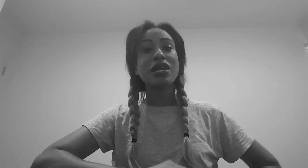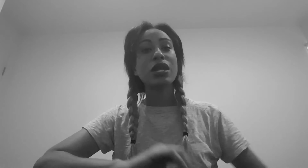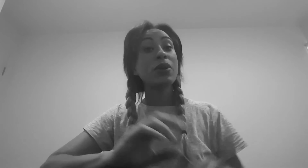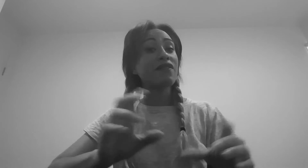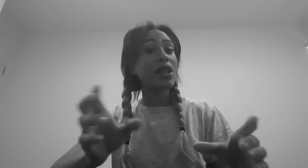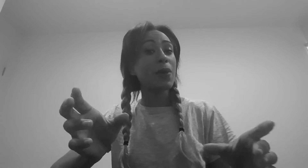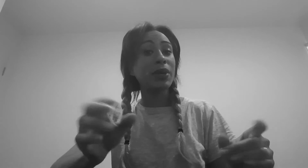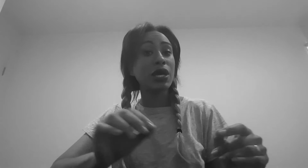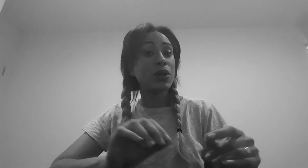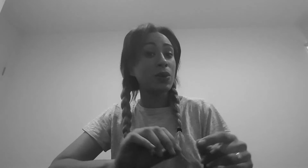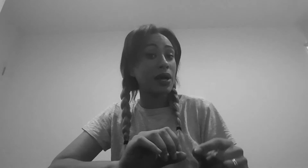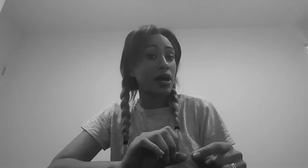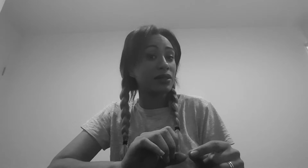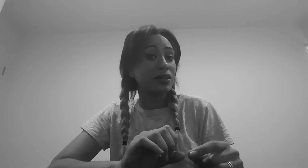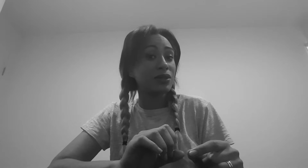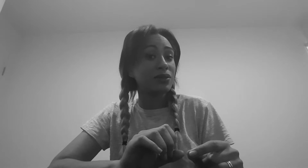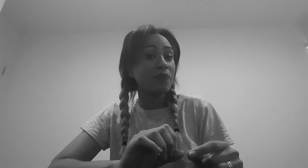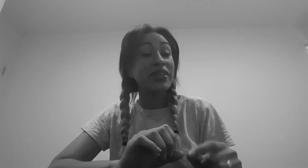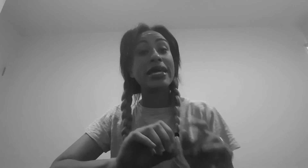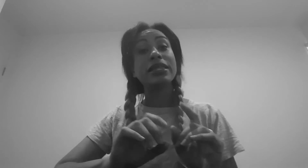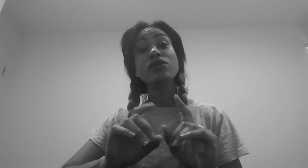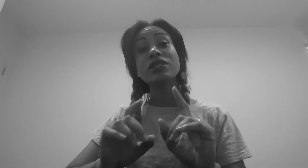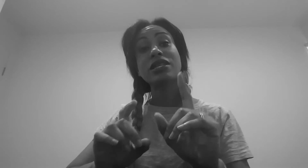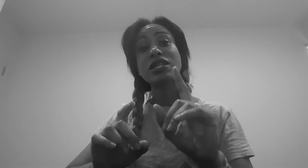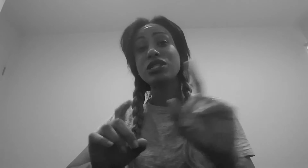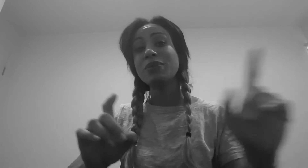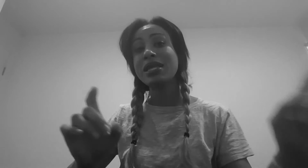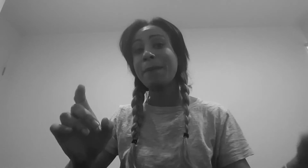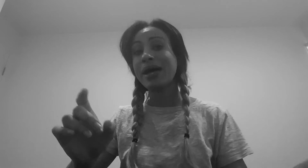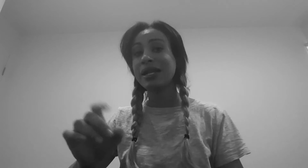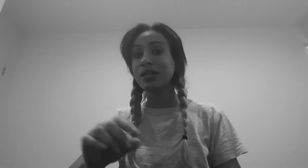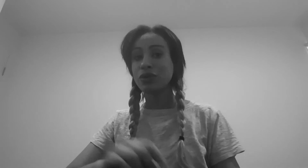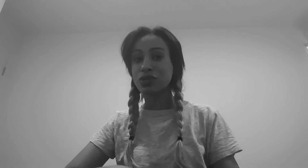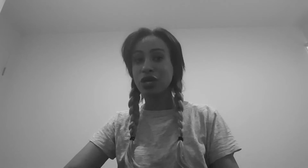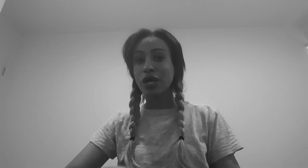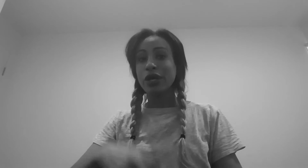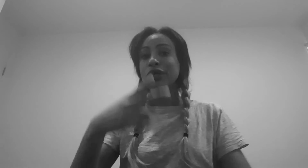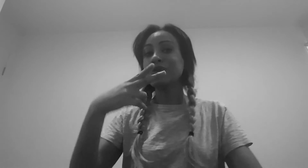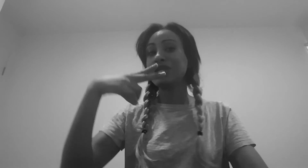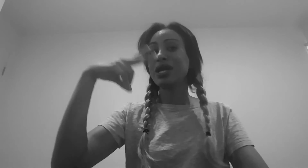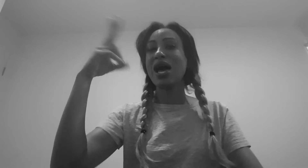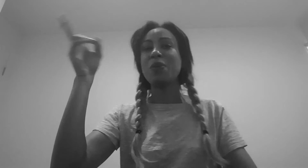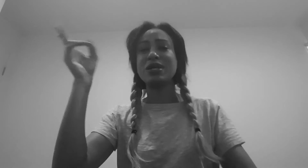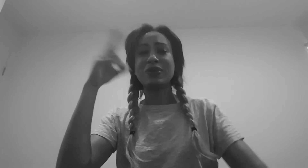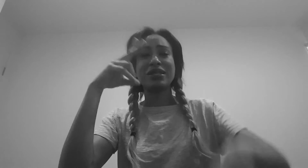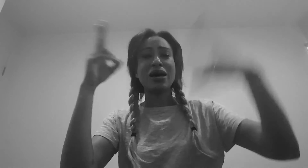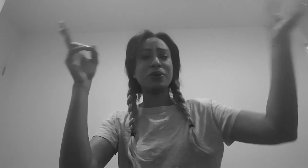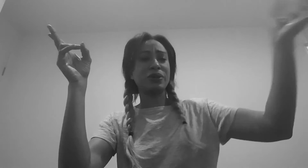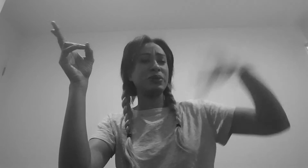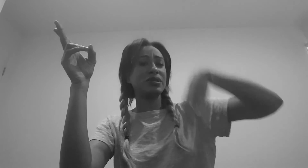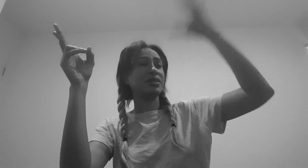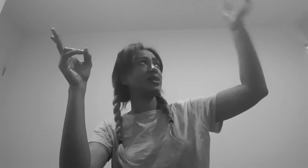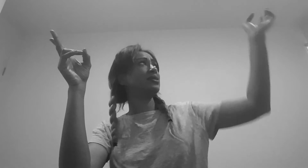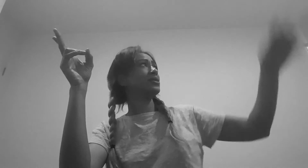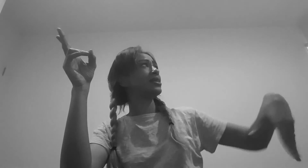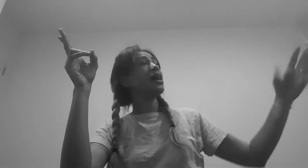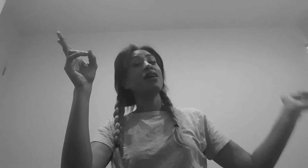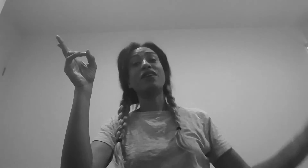envelope um cartã não se esqueça de mim dá palitos e o cigarro vai implantar luz kits vai